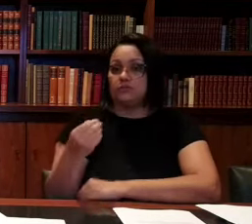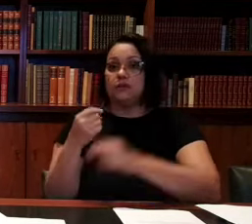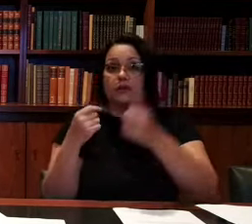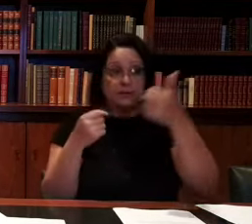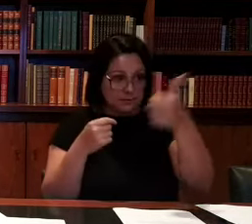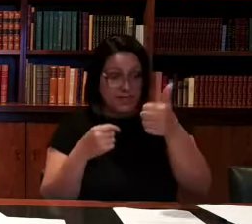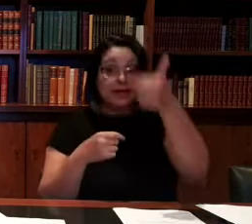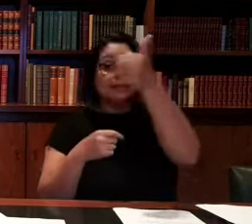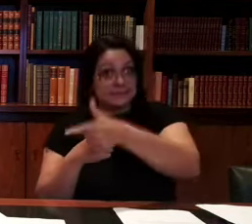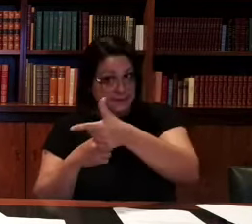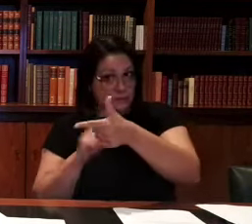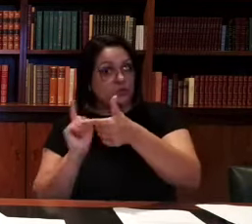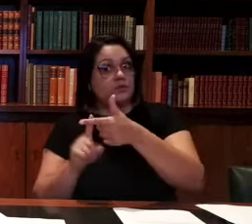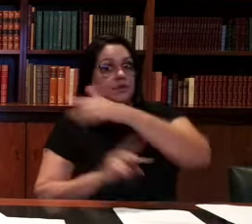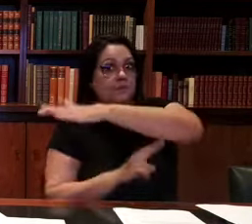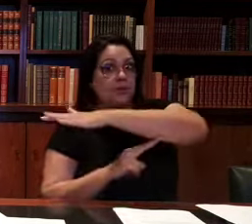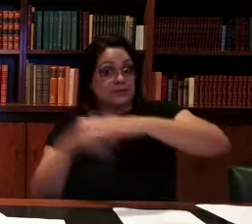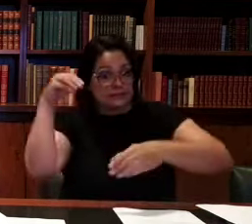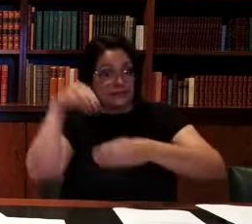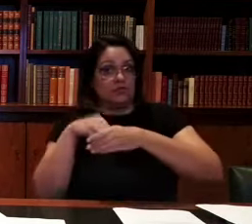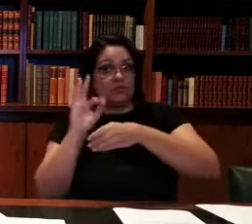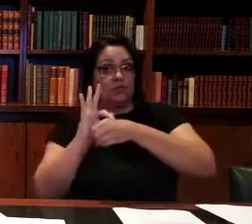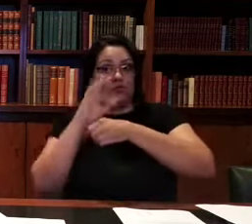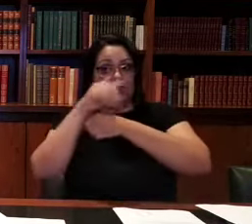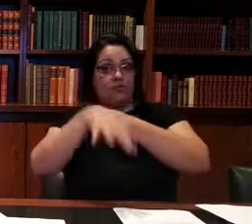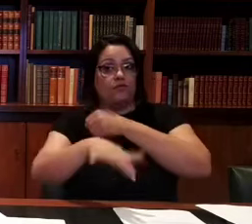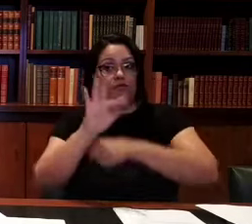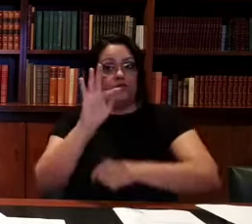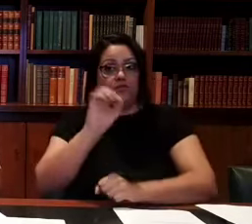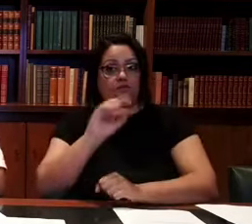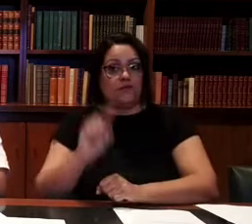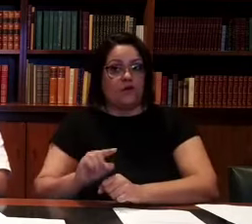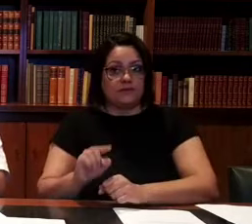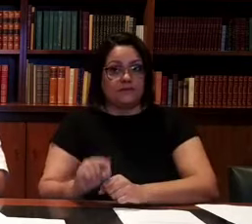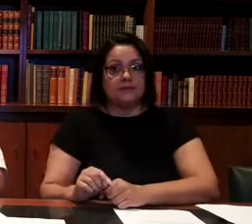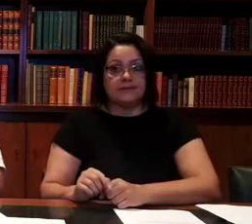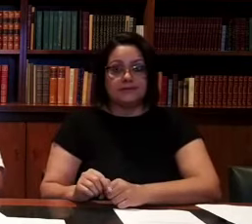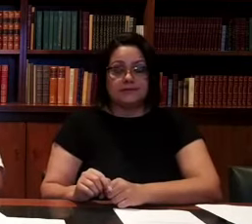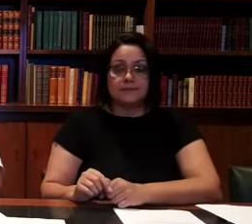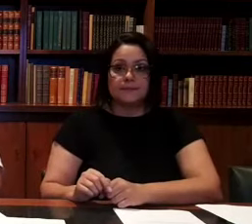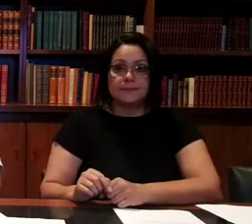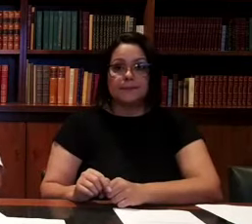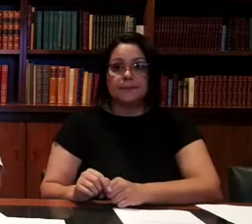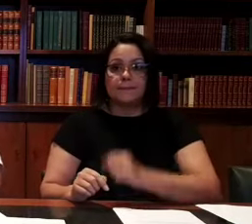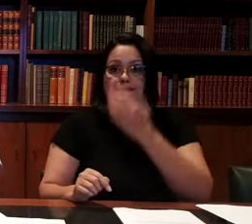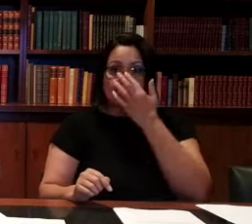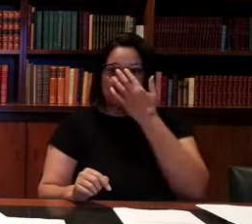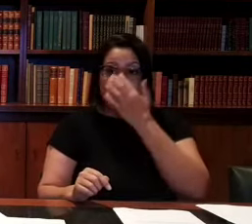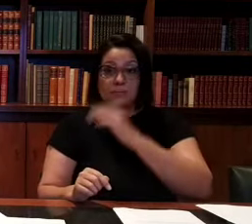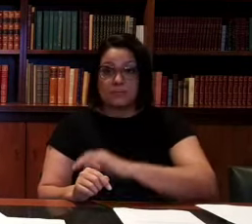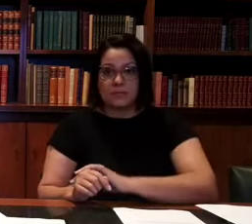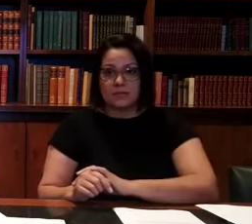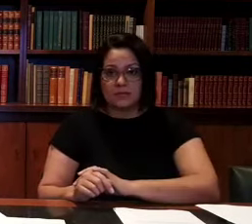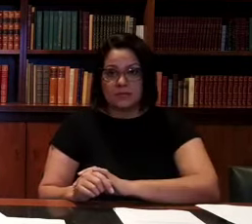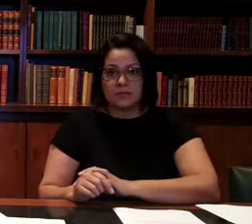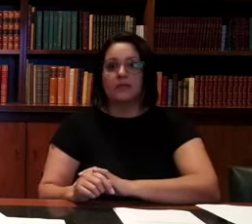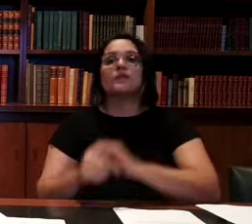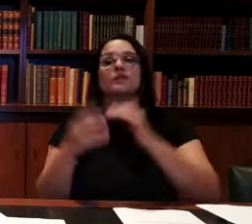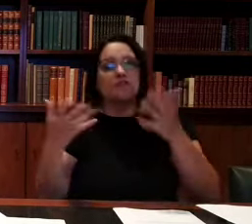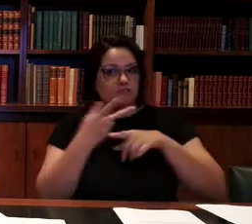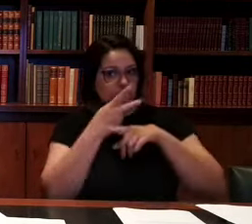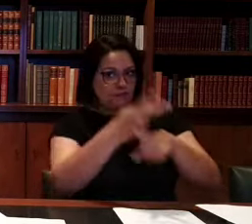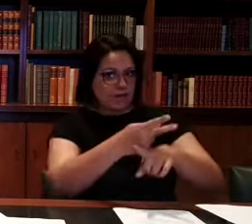eu acho que minhas costas dentro de voz é mesmo faz depois pede pro outro. A gente pode esperar